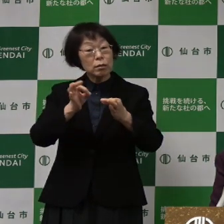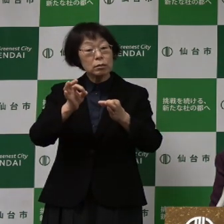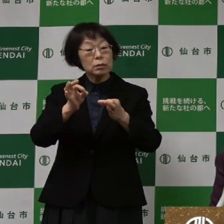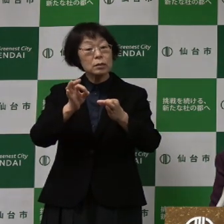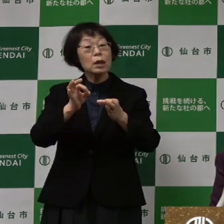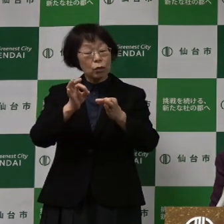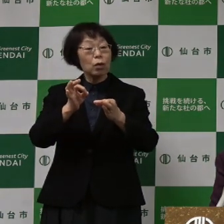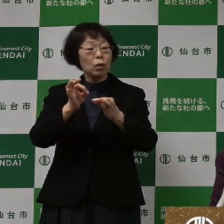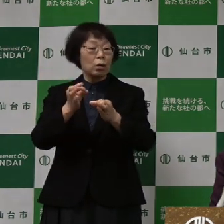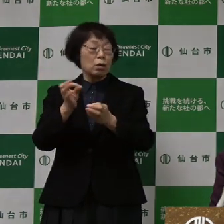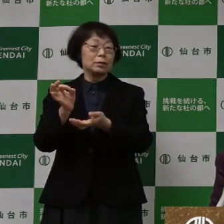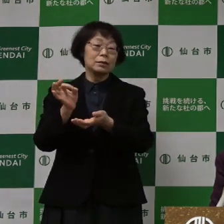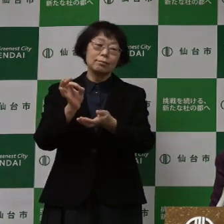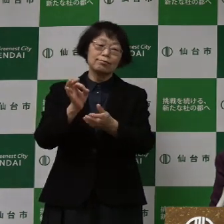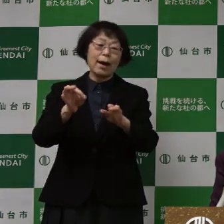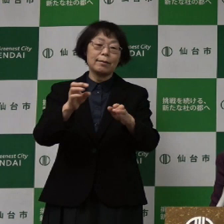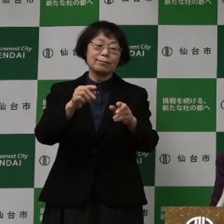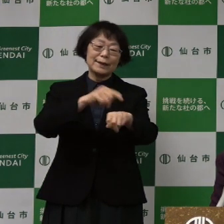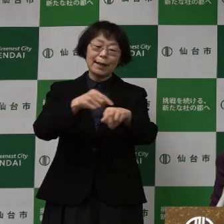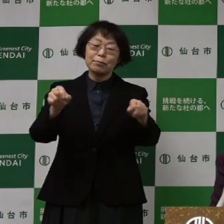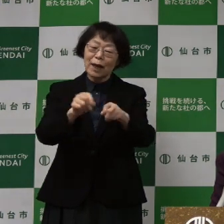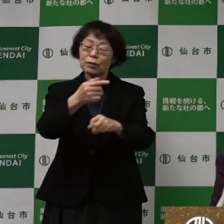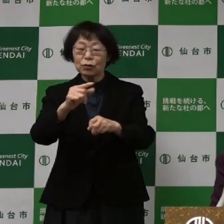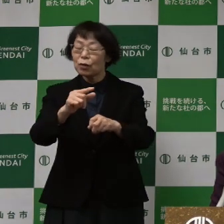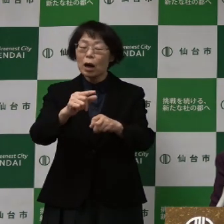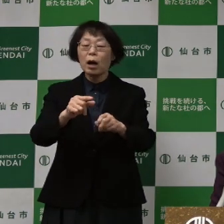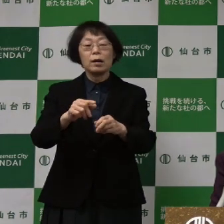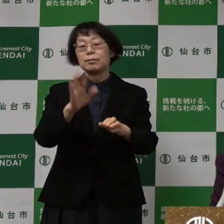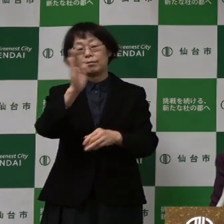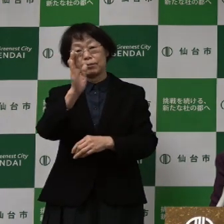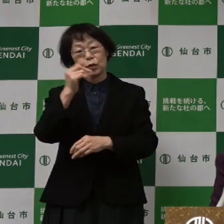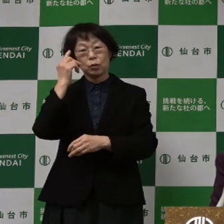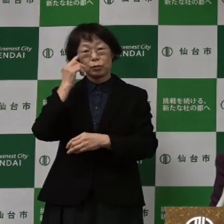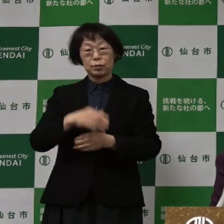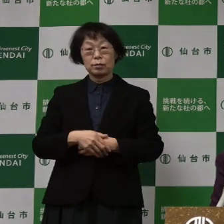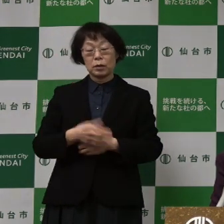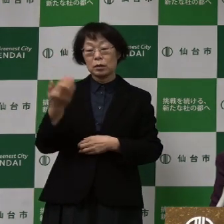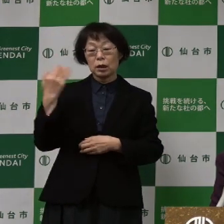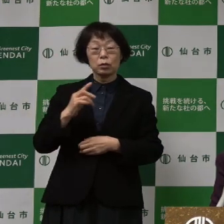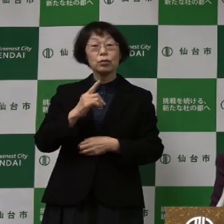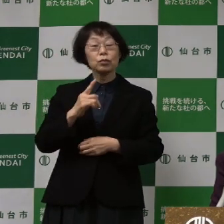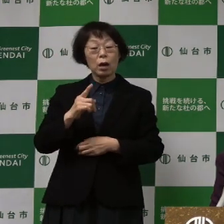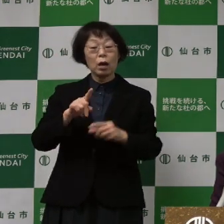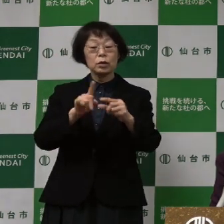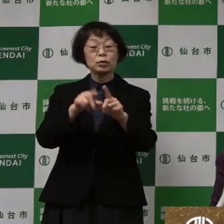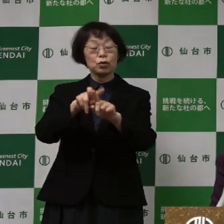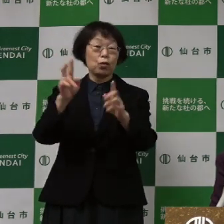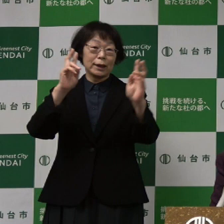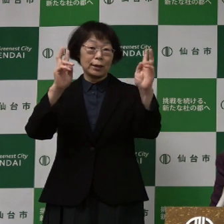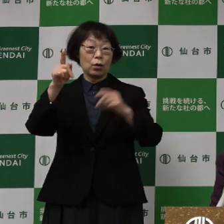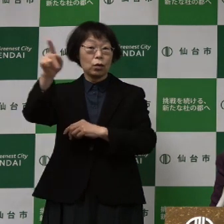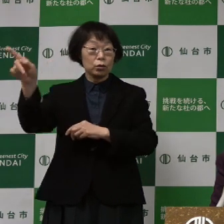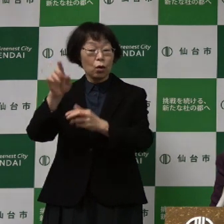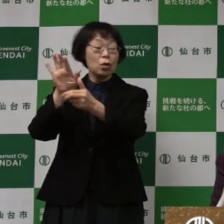のはこれ以上望めないんだろうというふうに思います。そういう意味で先ほど申し上げた中小企業等